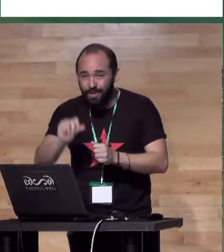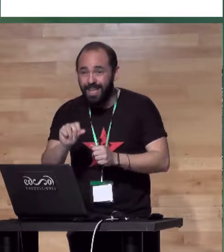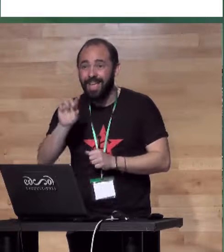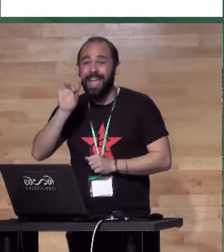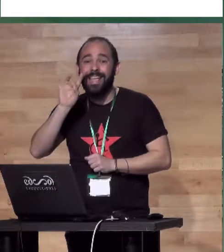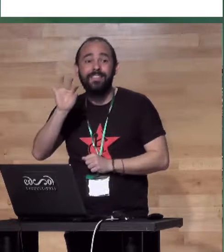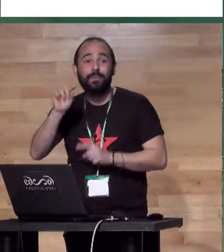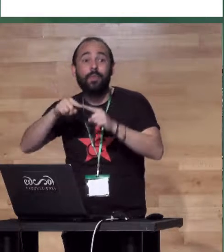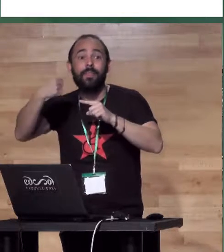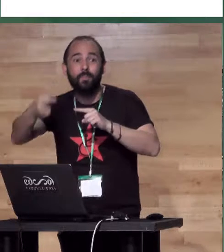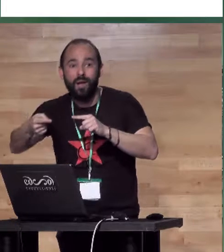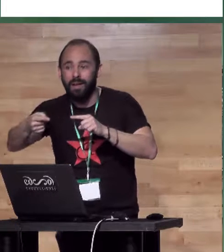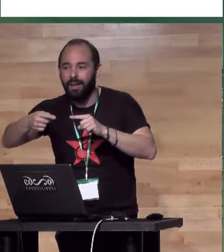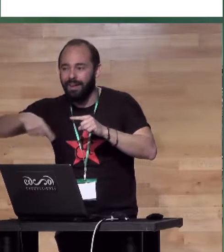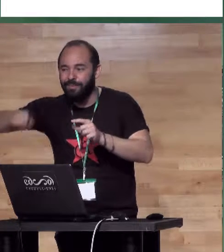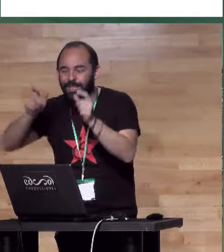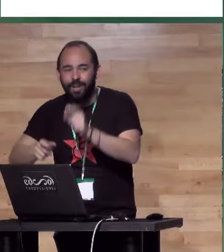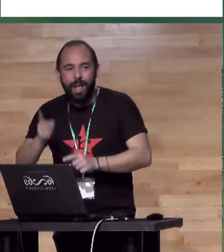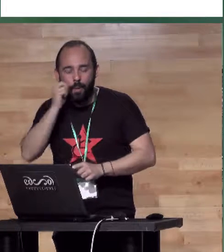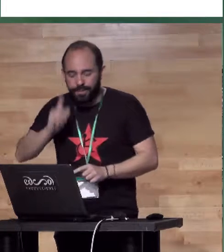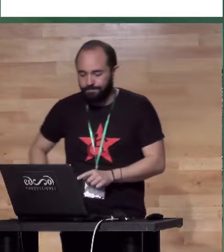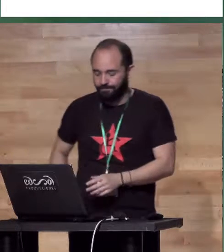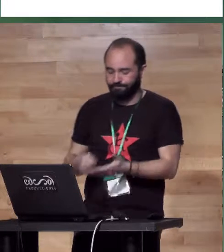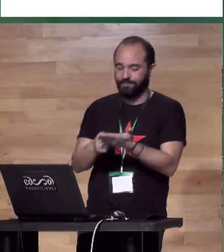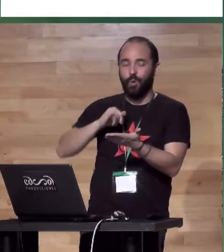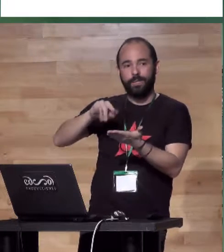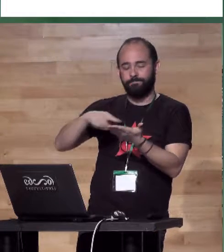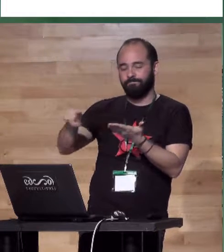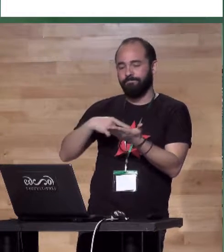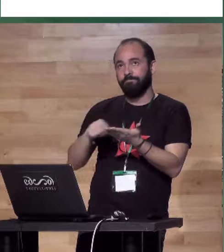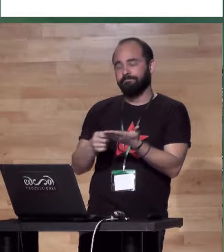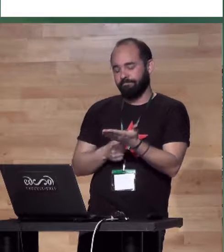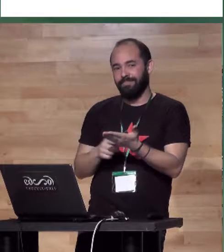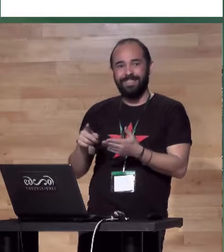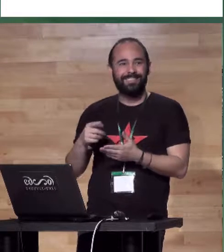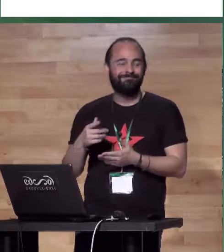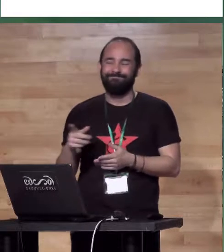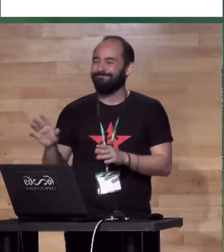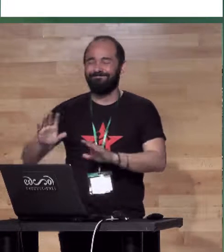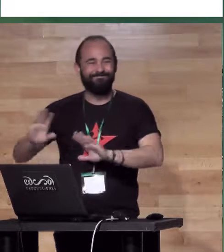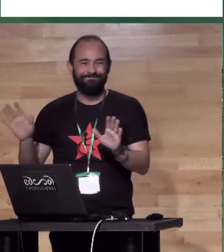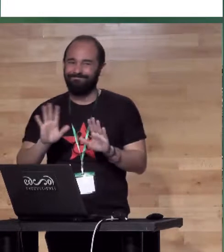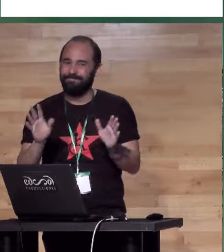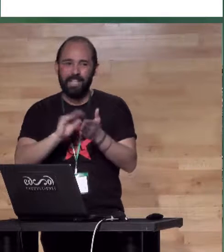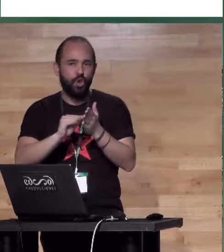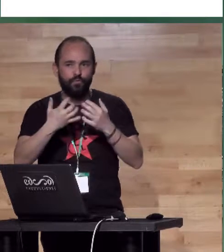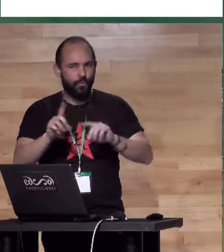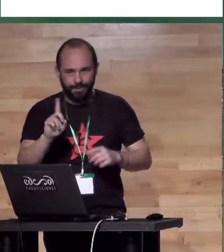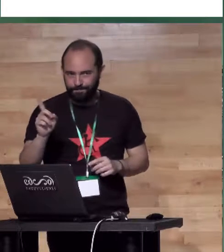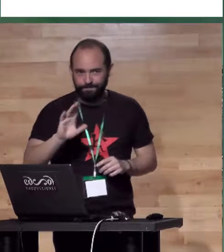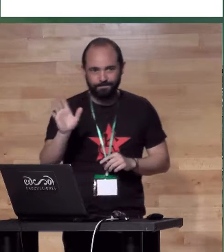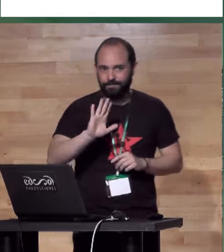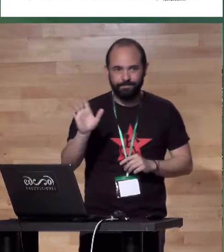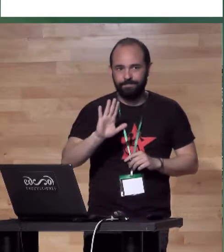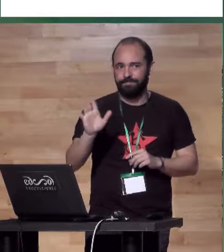la película y en 15 minutos después las personas empiezan a mirar el móvil o a mandar WhatsApp. Eso